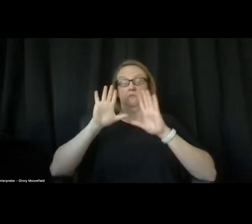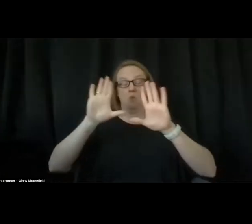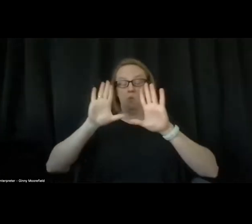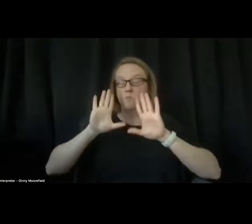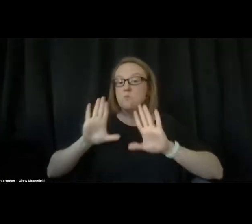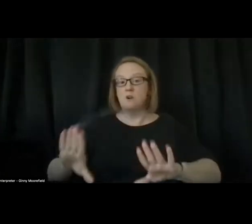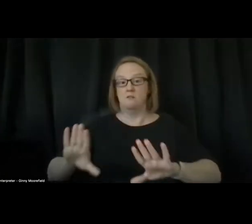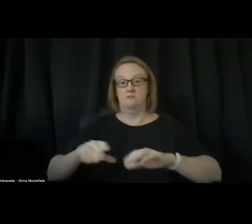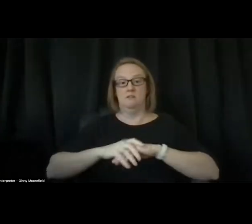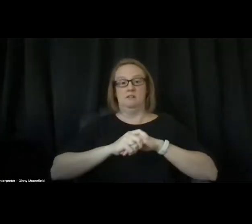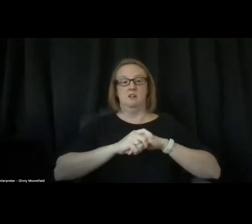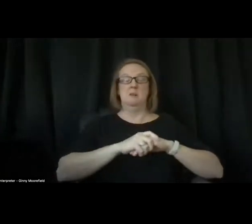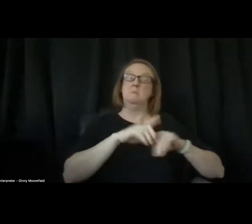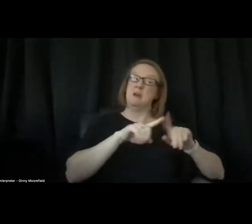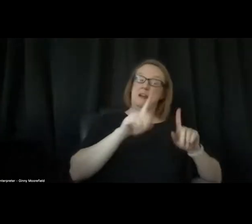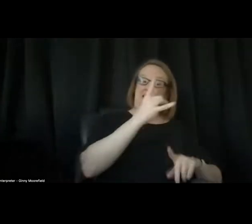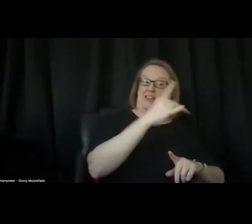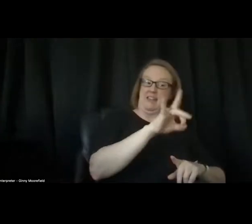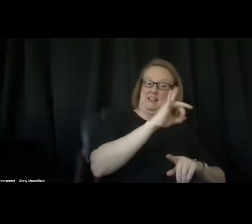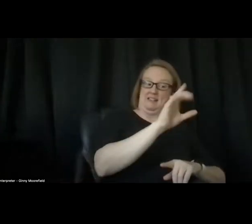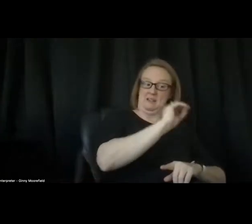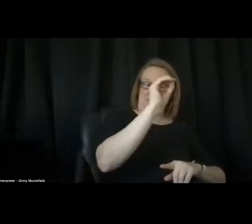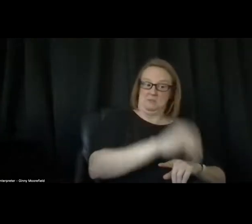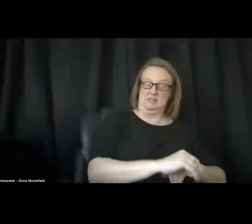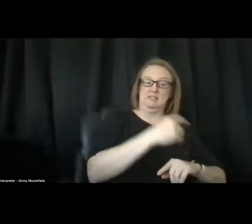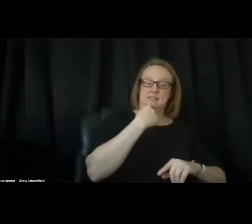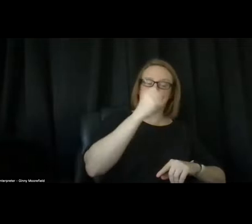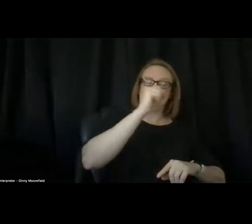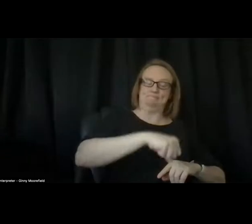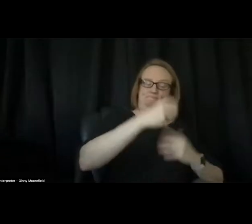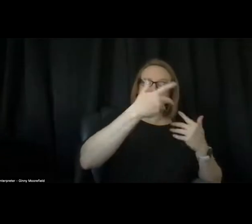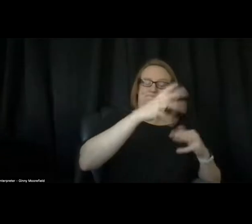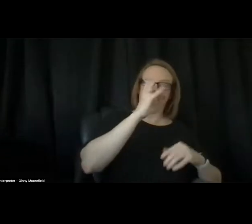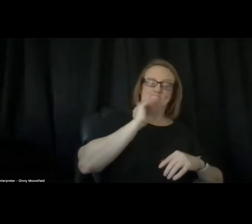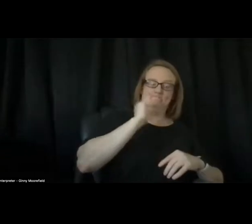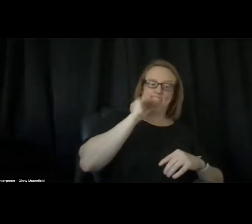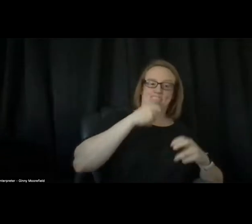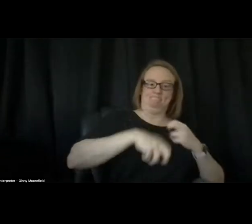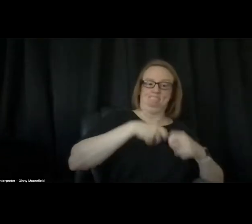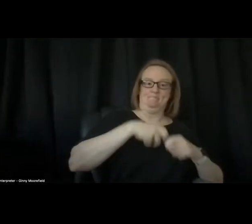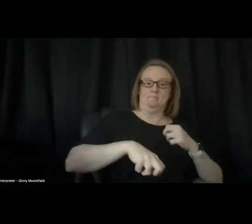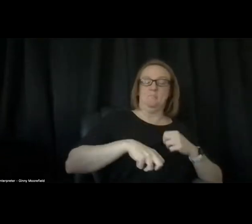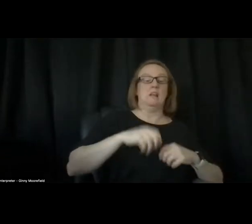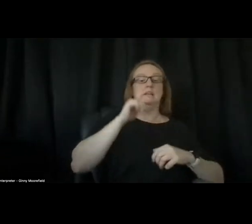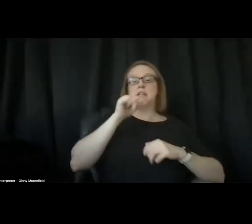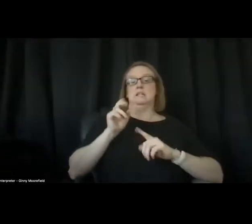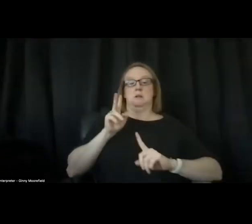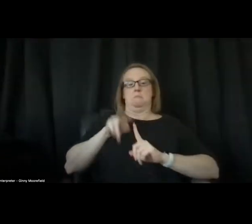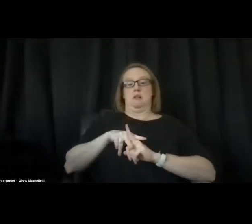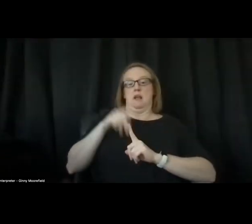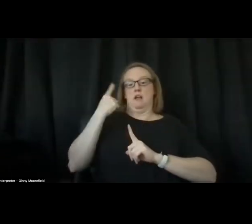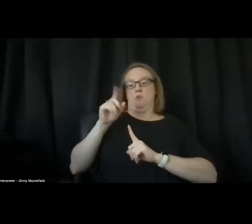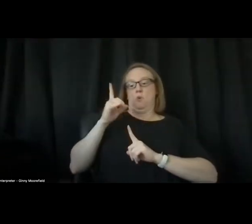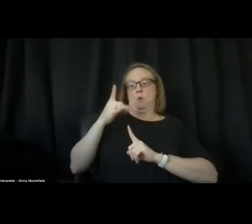esto es fantástico y 18% de nosotros dice que sí Y esto no se aplica